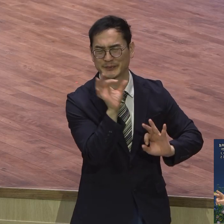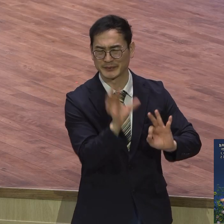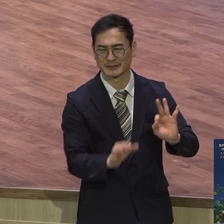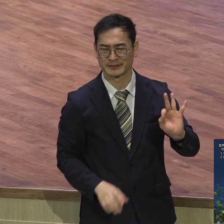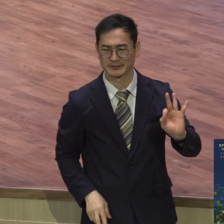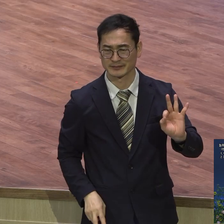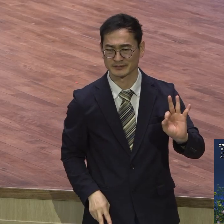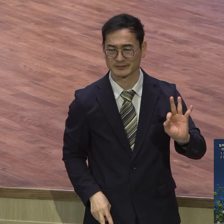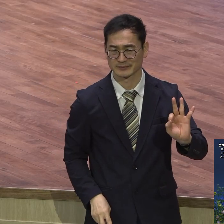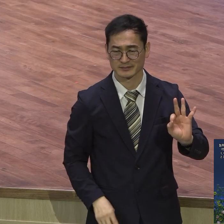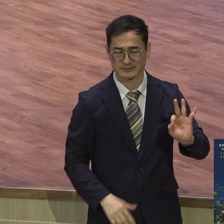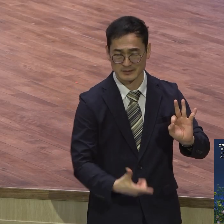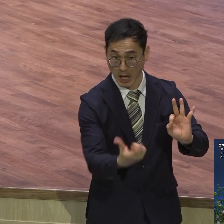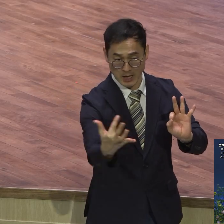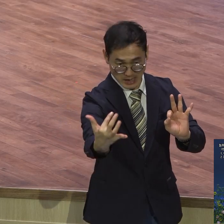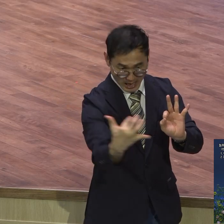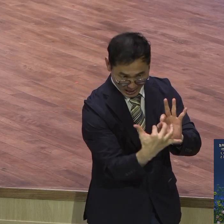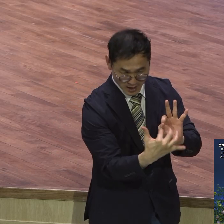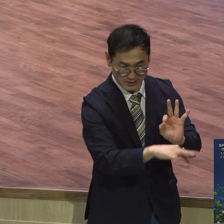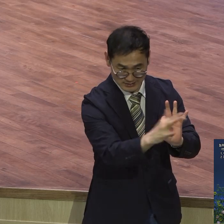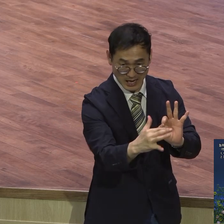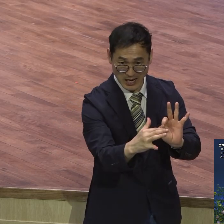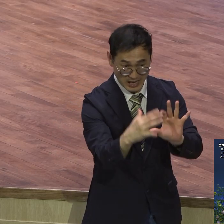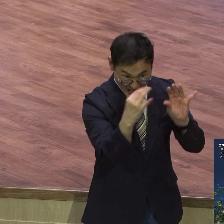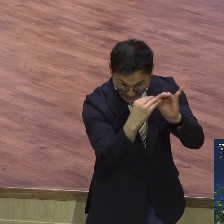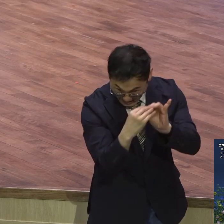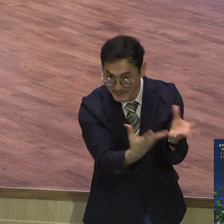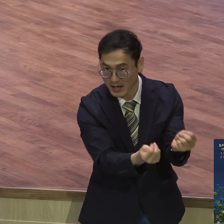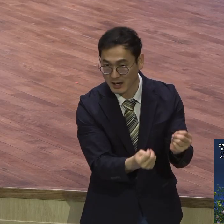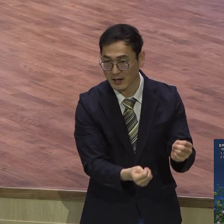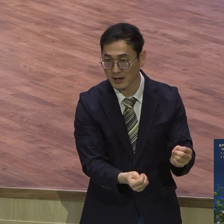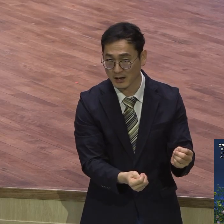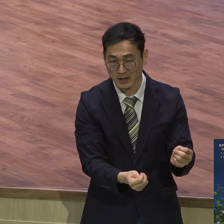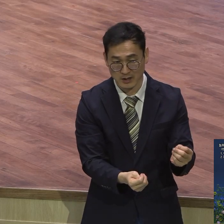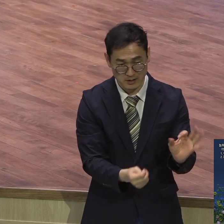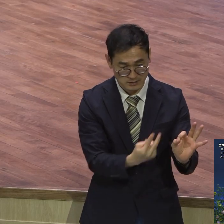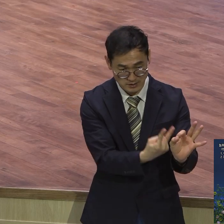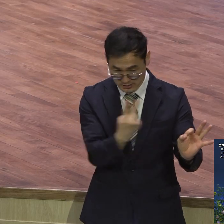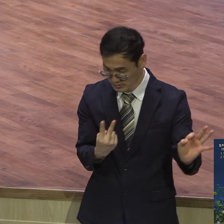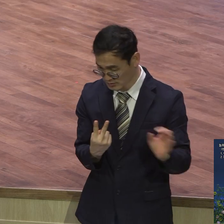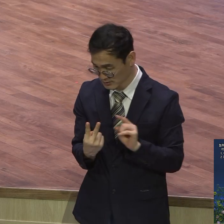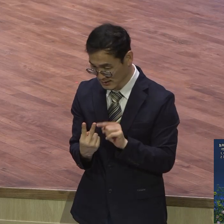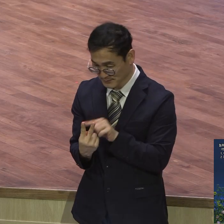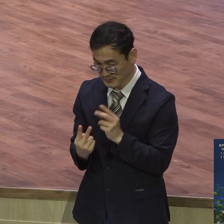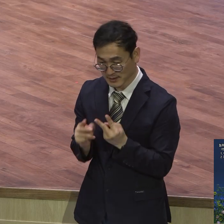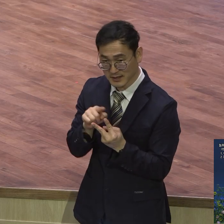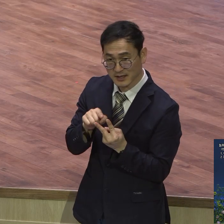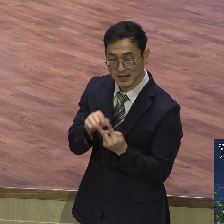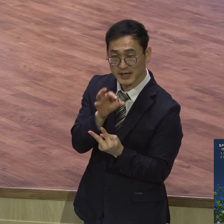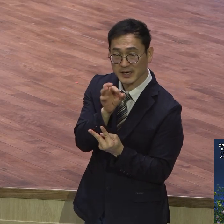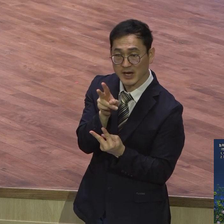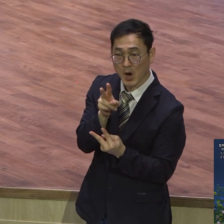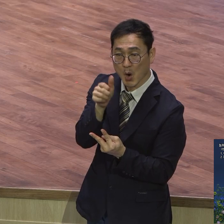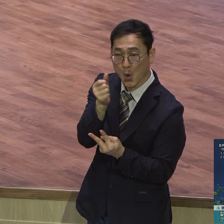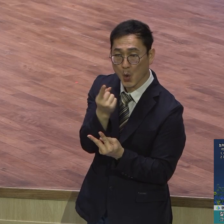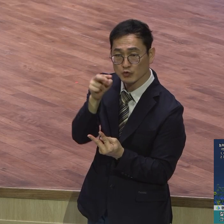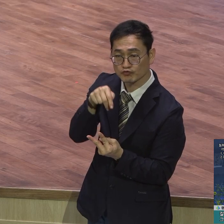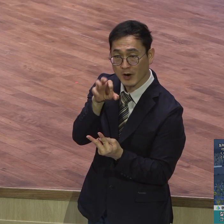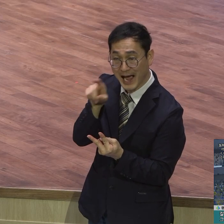영향받았지 그런데 두 사람 이 두 사람 중 한 사람 갈레비 다른 한 사람 요소합니다 30절